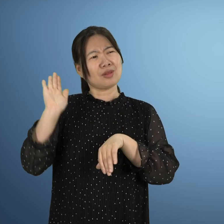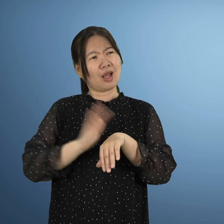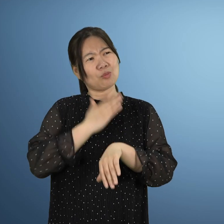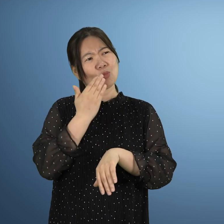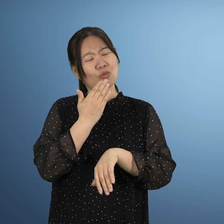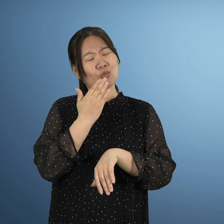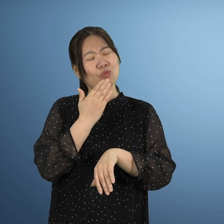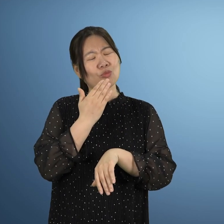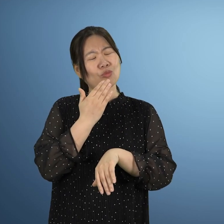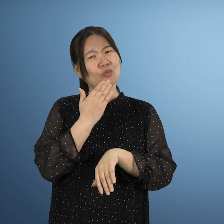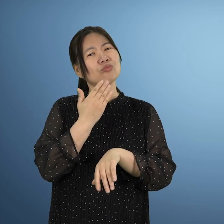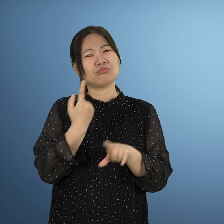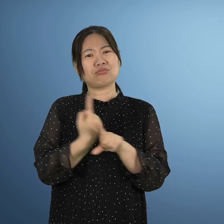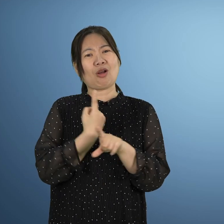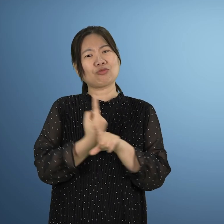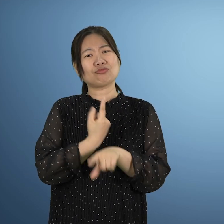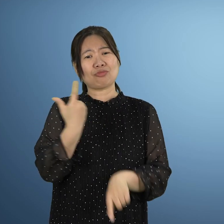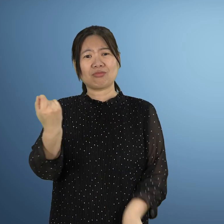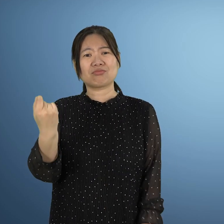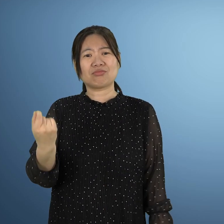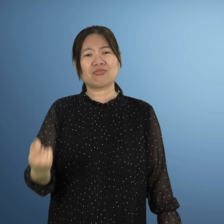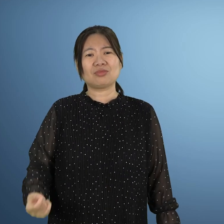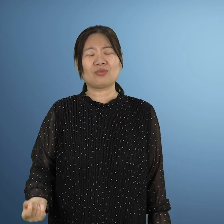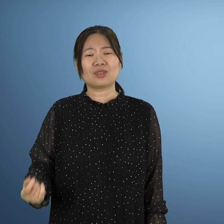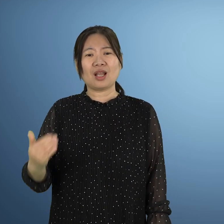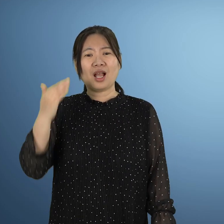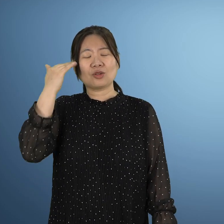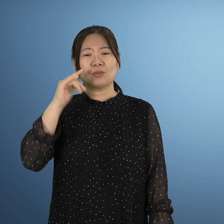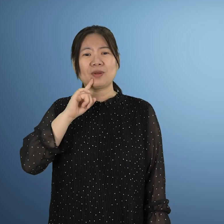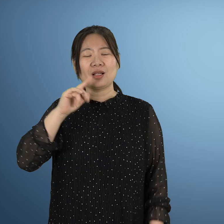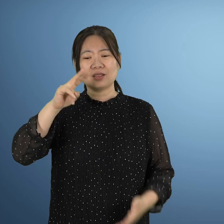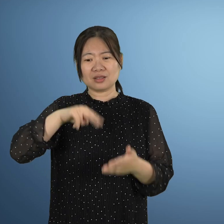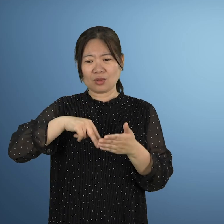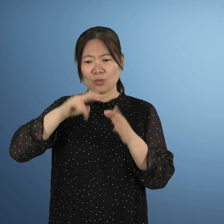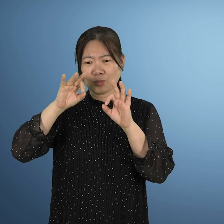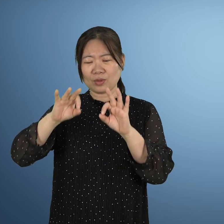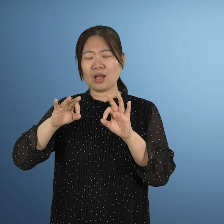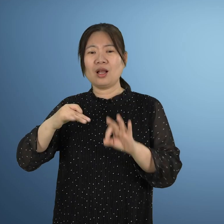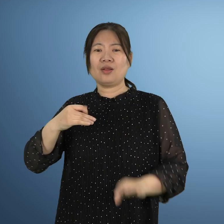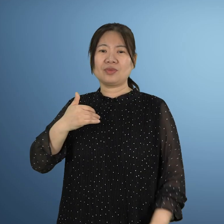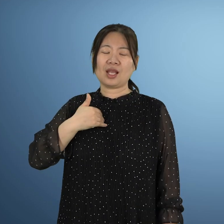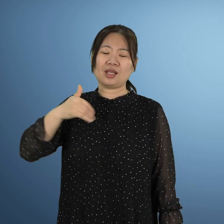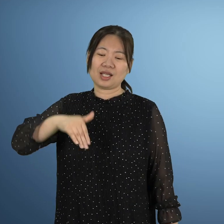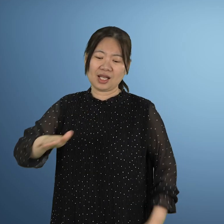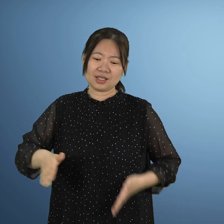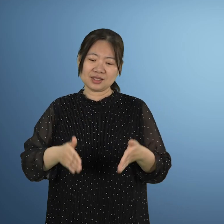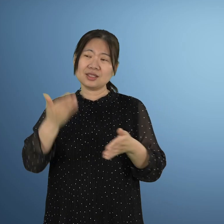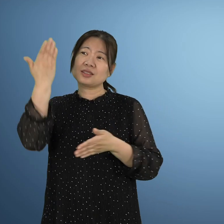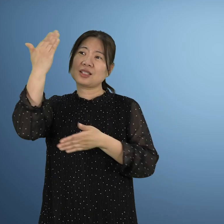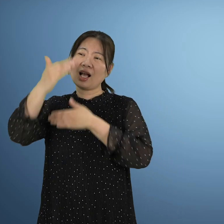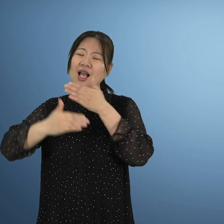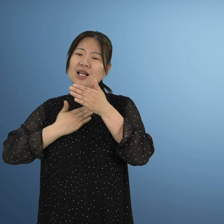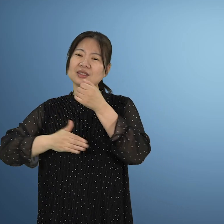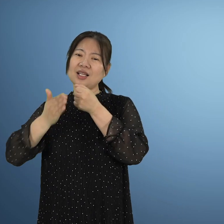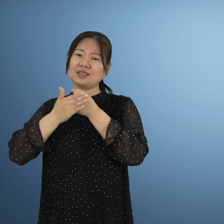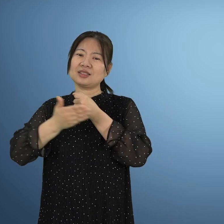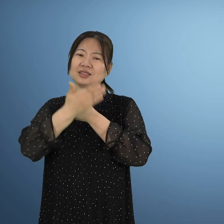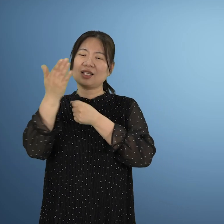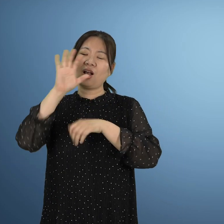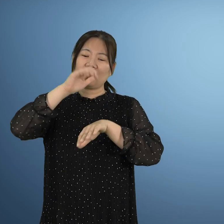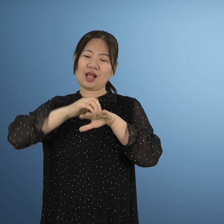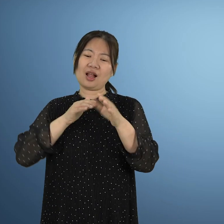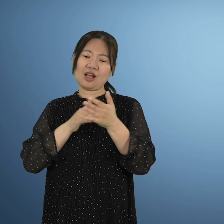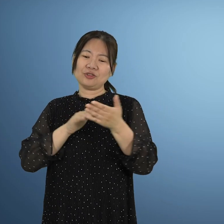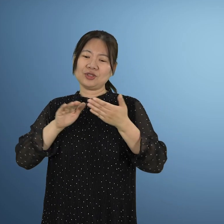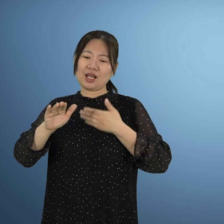가까운 번역이 돼버리고 말았습니다. 우리말 성경을 보니까 이렇게 돼. 내가 가는 길을 그가 아시나니 그가 나를